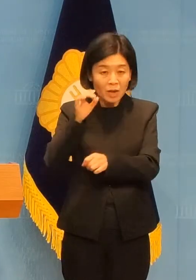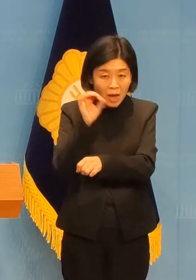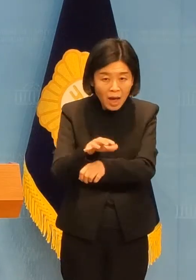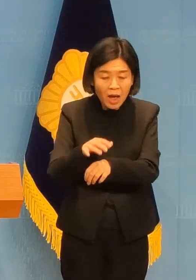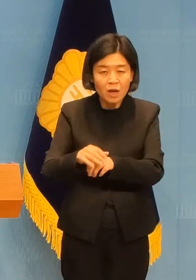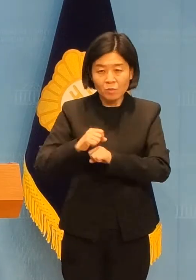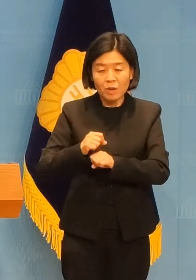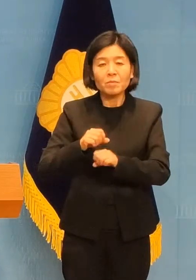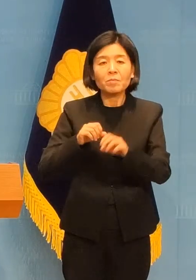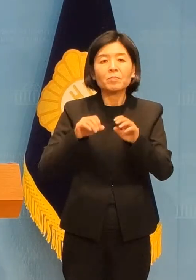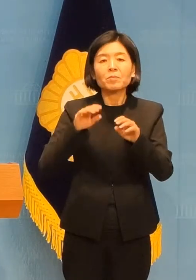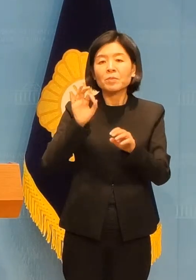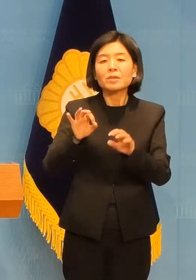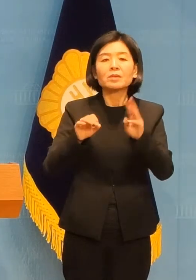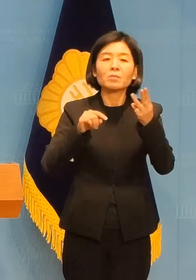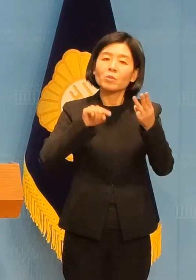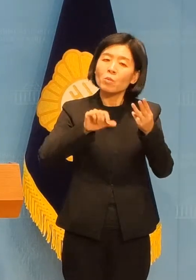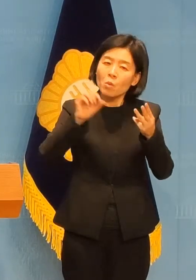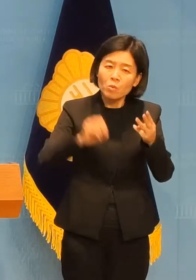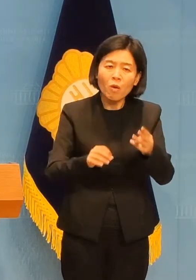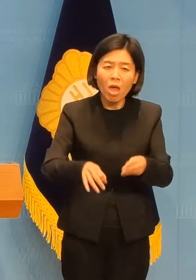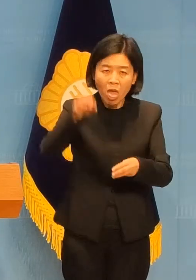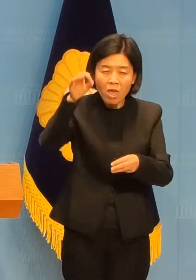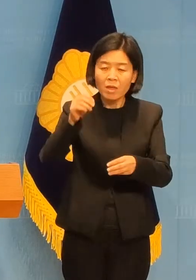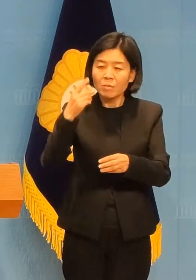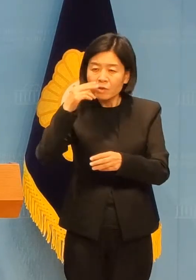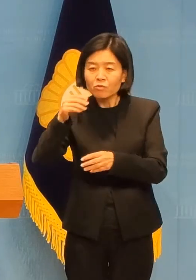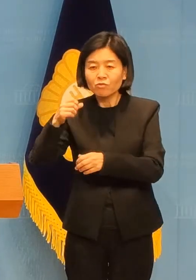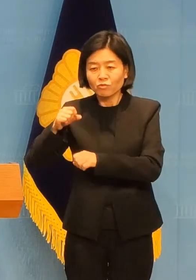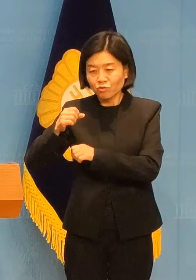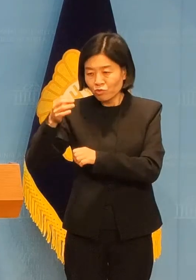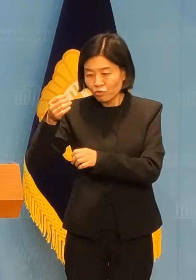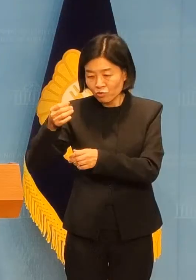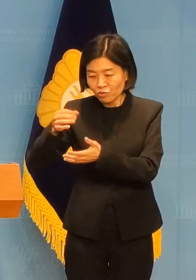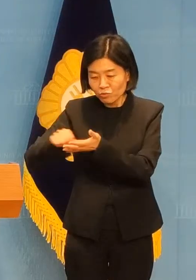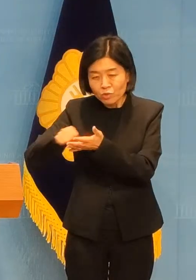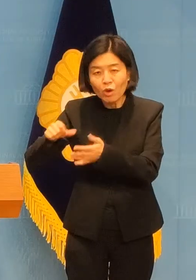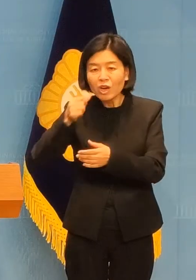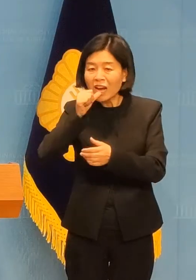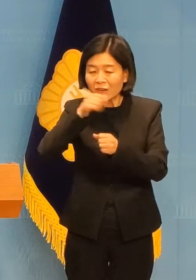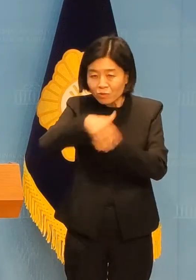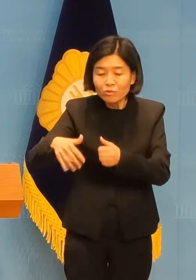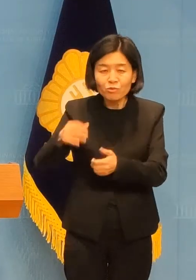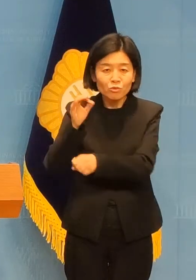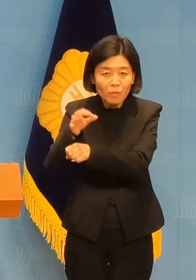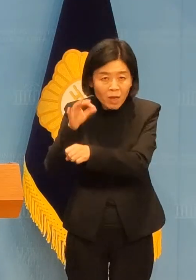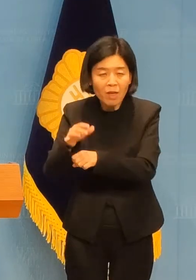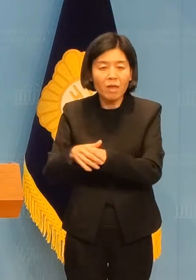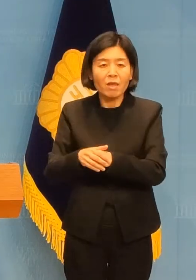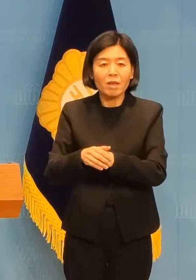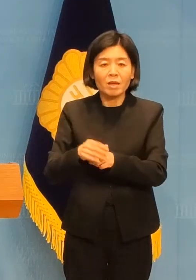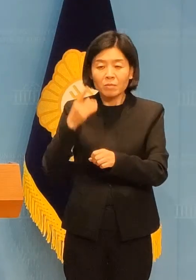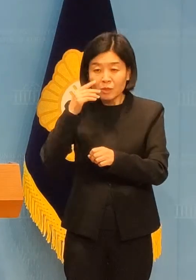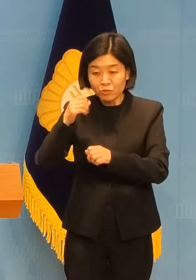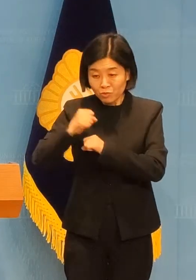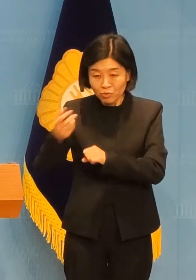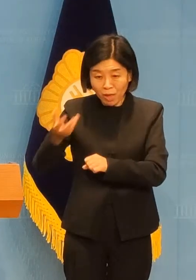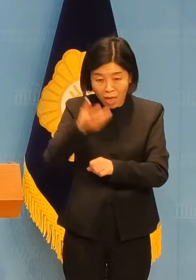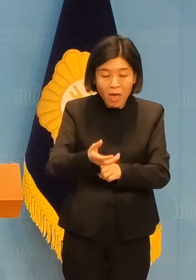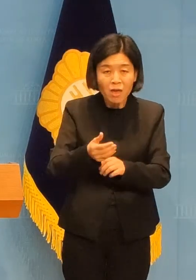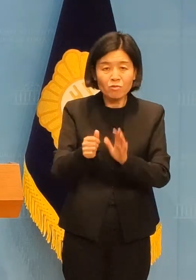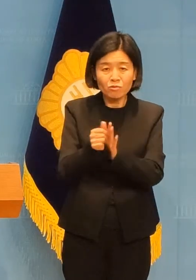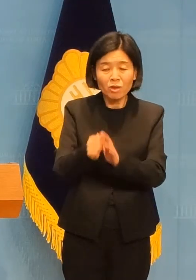인상과 미국산 무기 구매, 주한미군 지원 비용 580억 달러, 그리고 농산물,